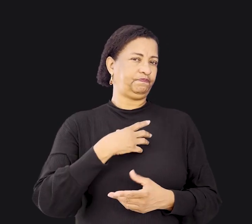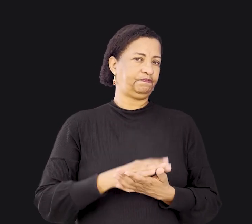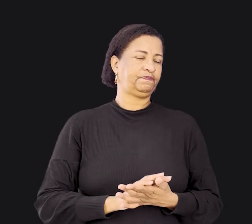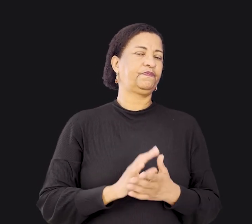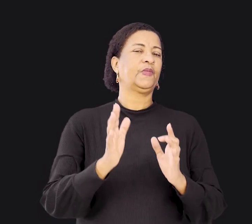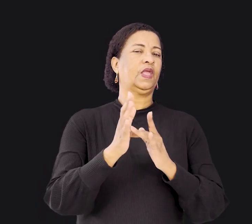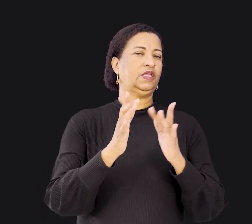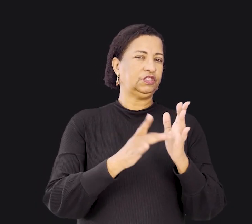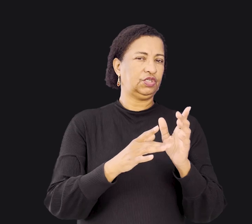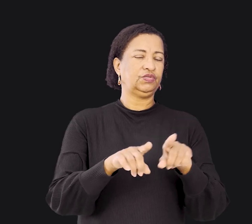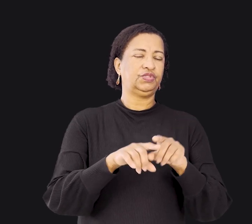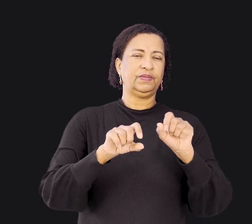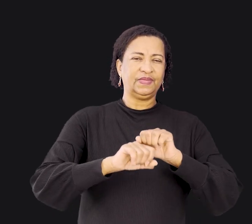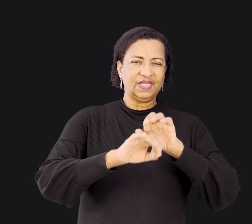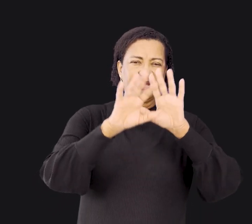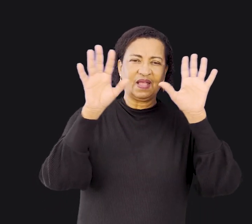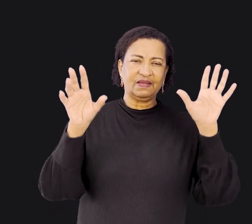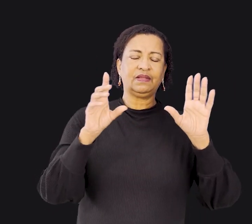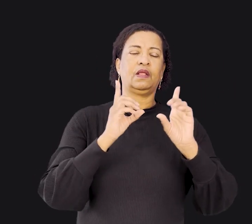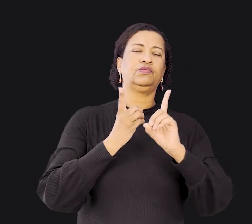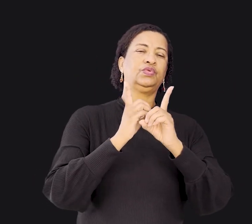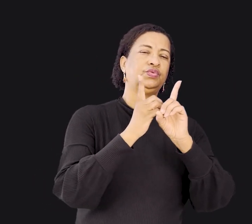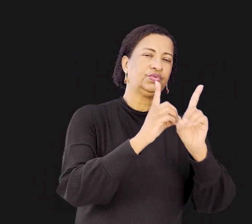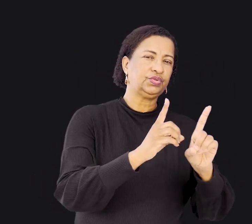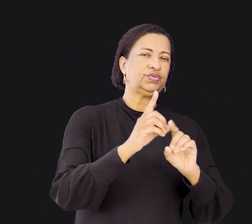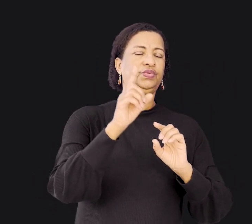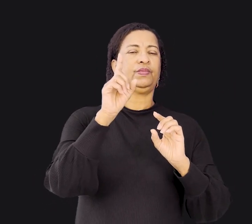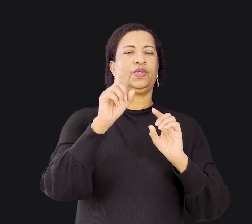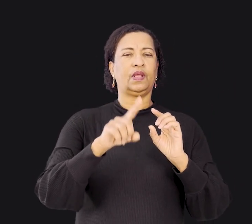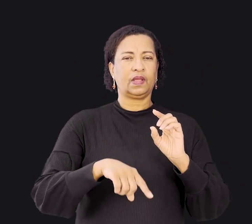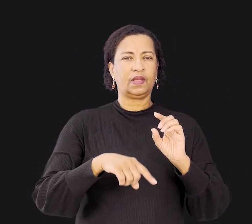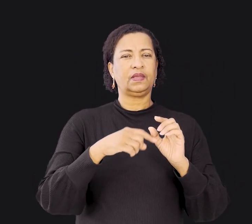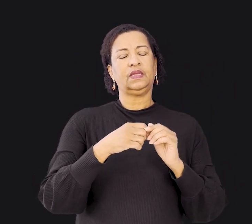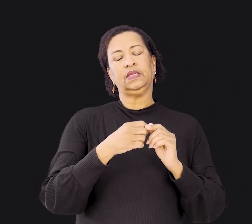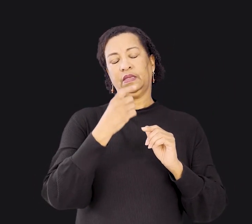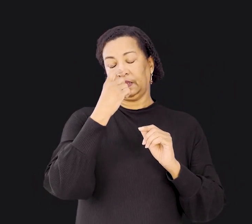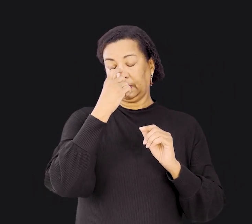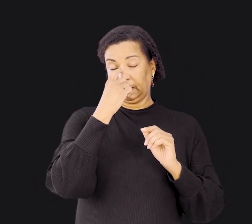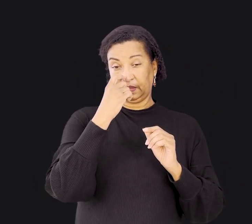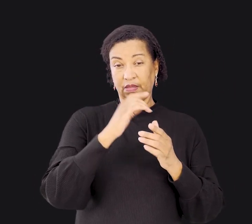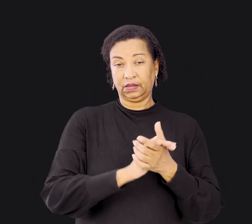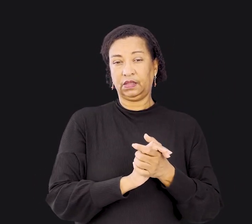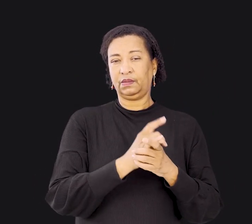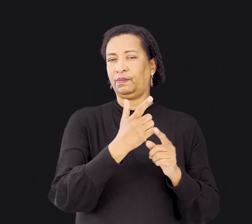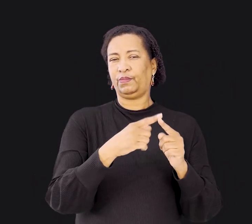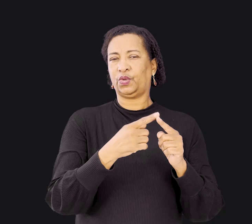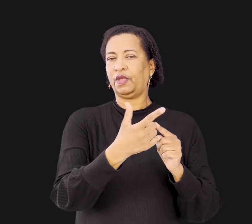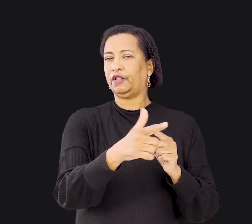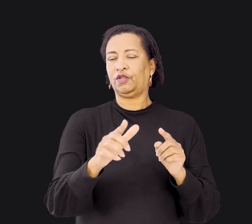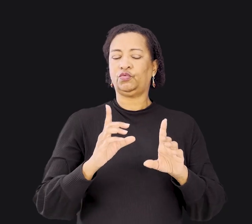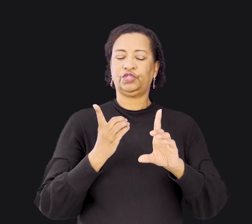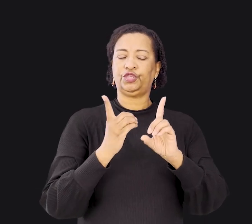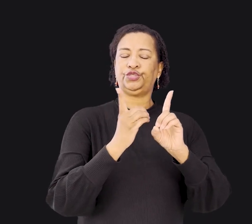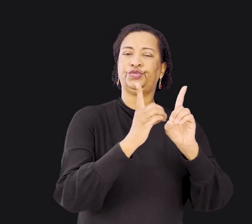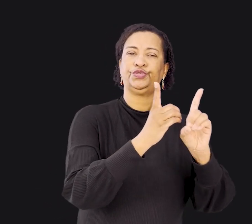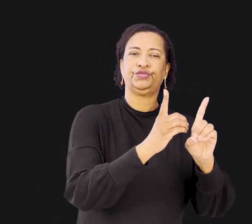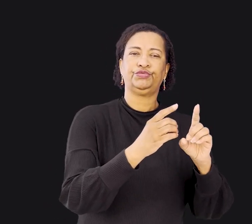Jesus também deixou claro que os seus discípulos são aqueles que dão frutos, porque não existe discípulo dele que não produza